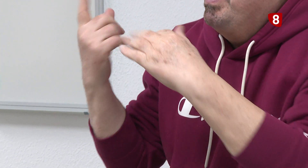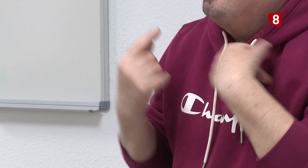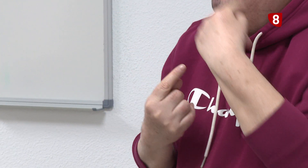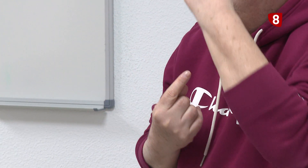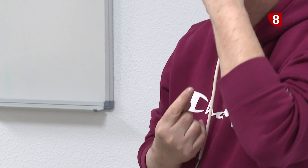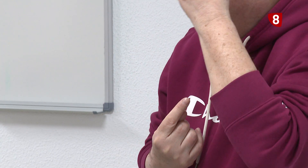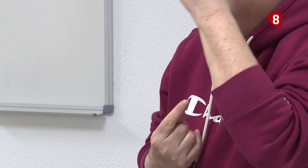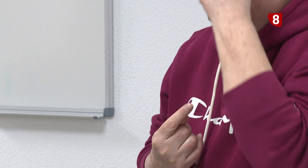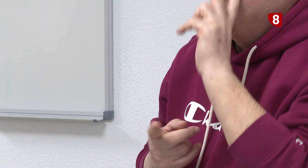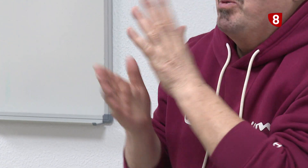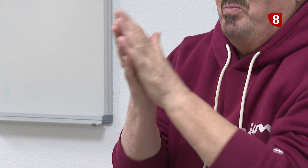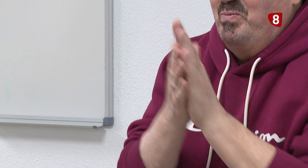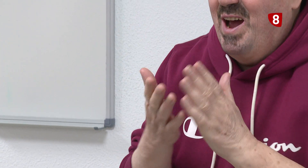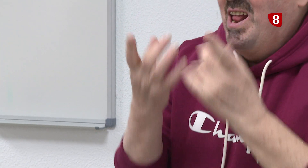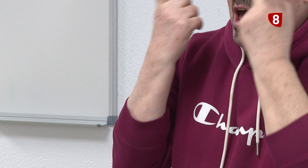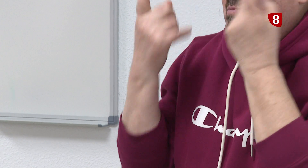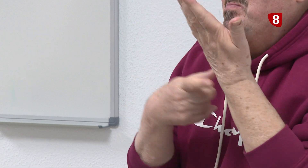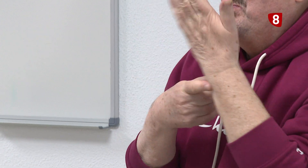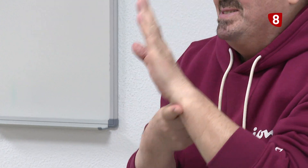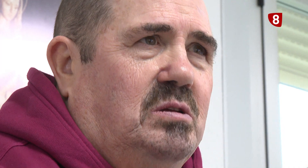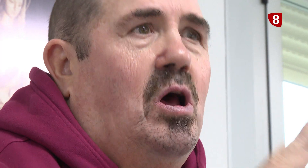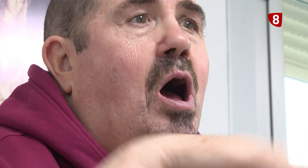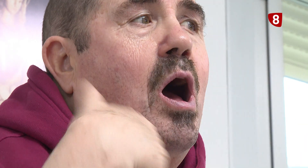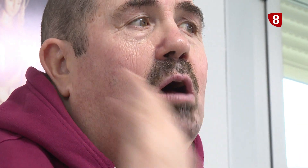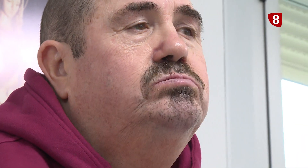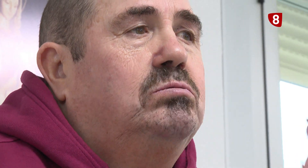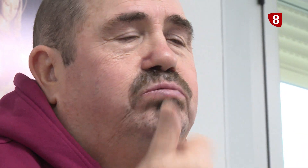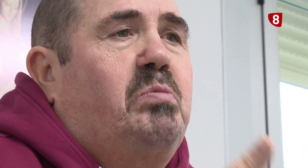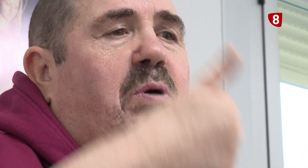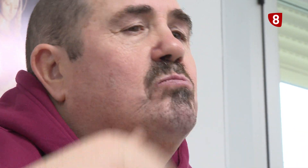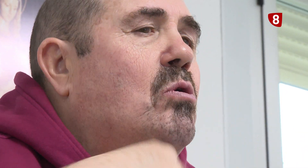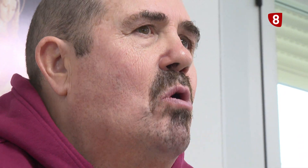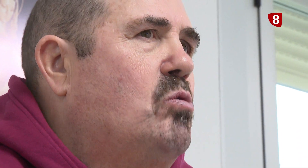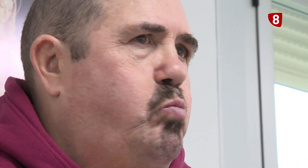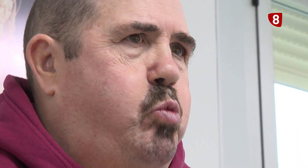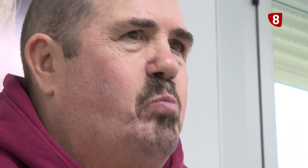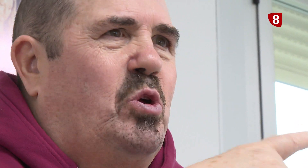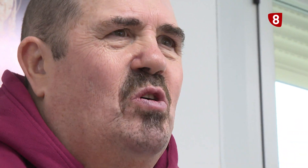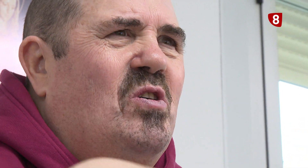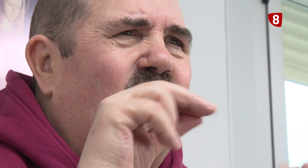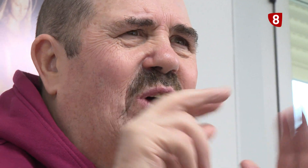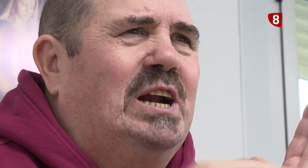te pueda decir, casi siempre voy con guía intérprete, porque yo tengo, bueno, pues la necesidad que tengo es